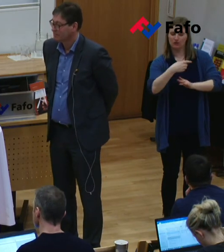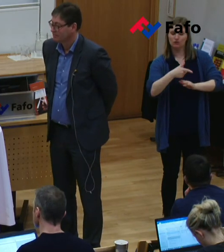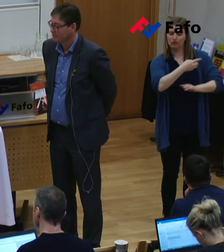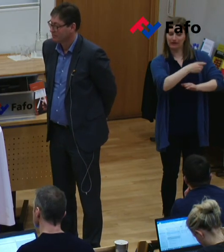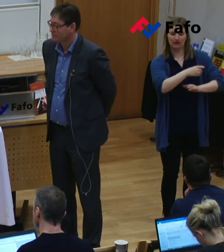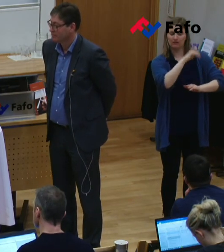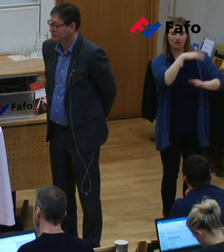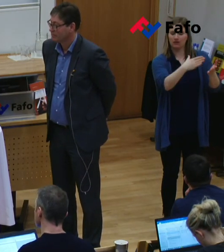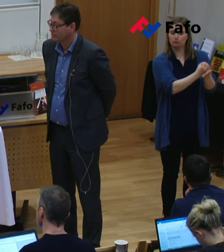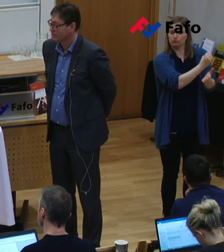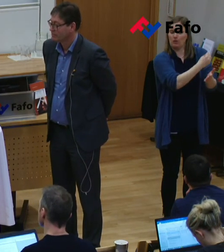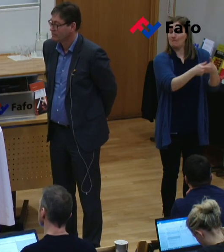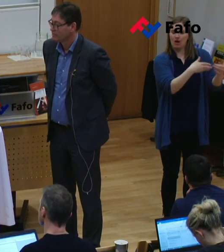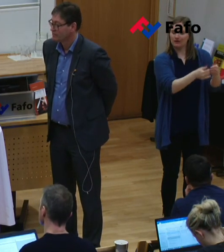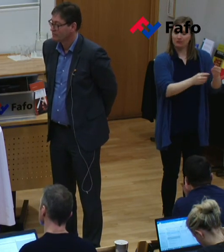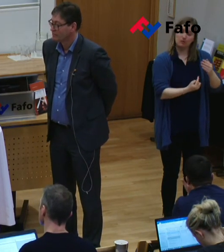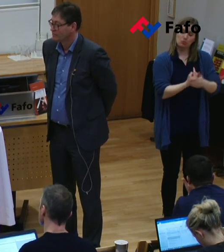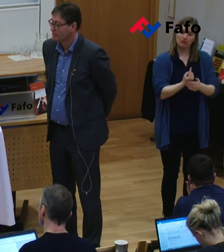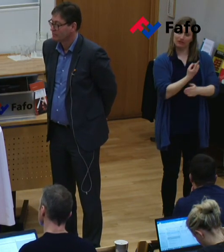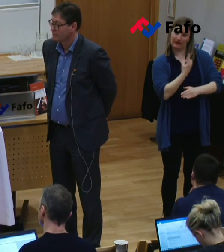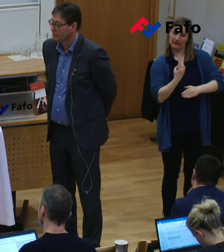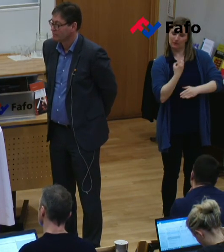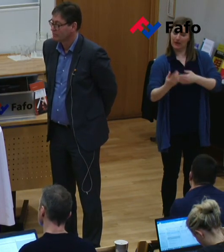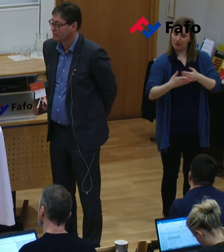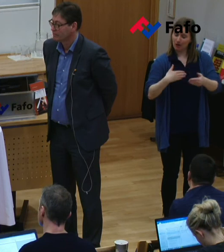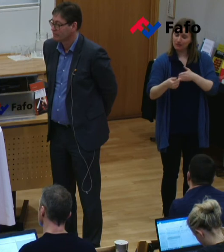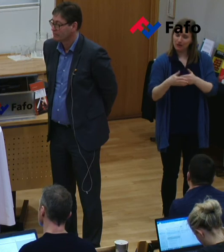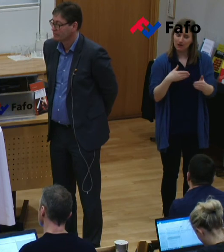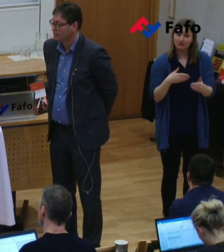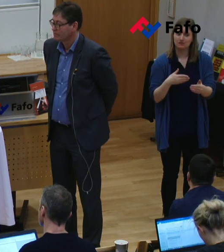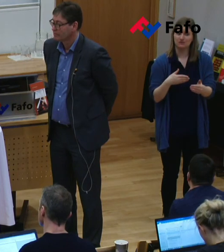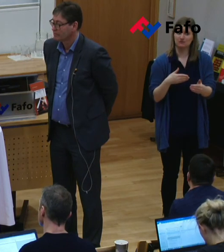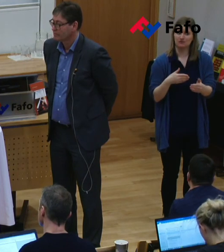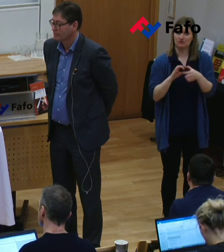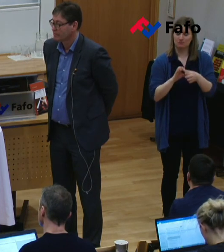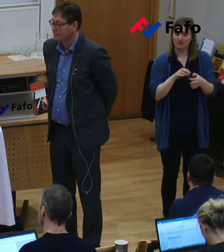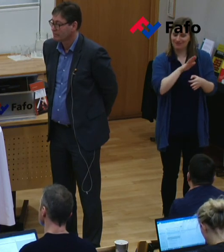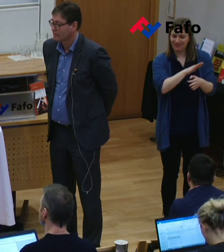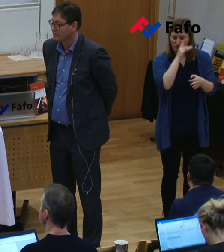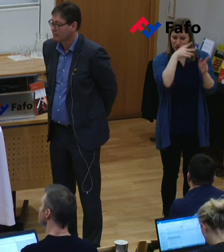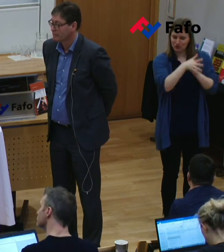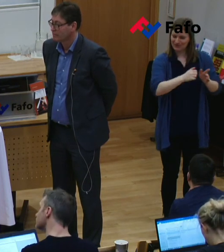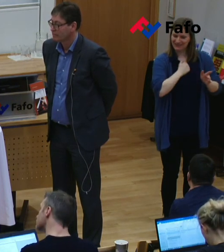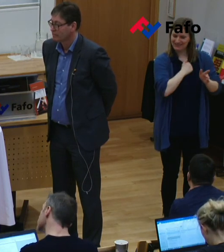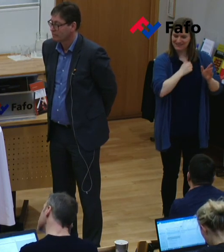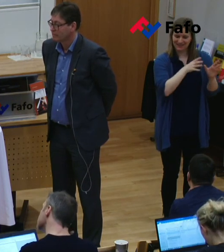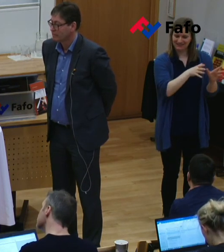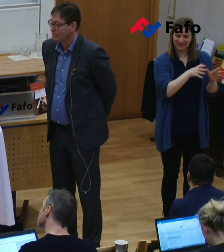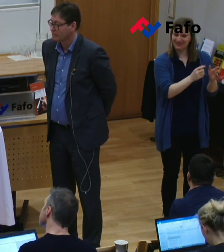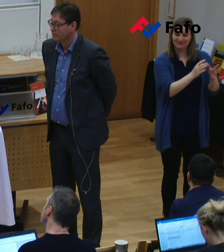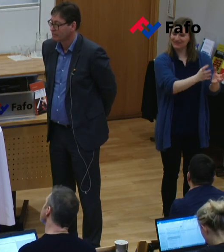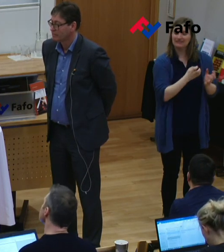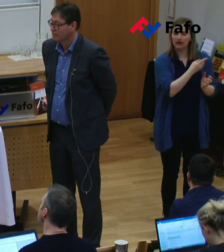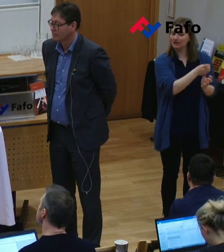behandling, men det kanskje individualbehandling i forhold til den psykiske lidelsen, det ikke det kanskje de